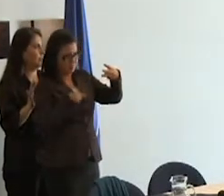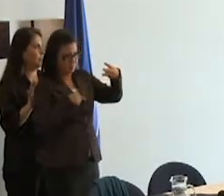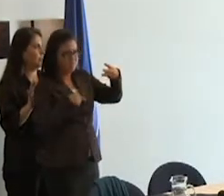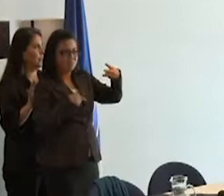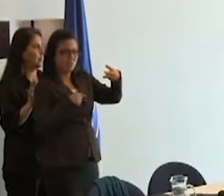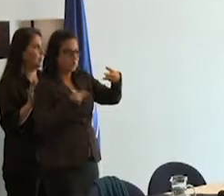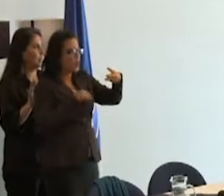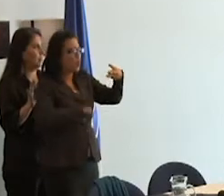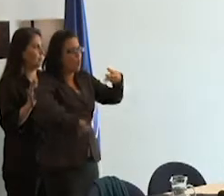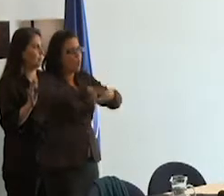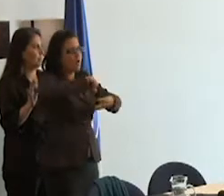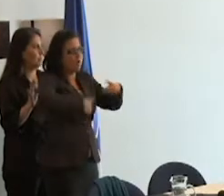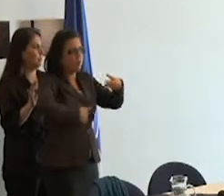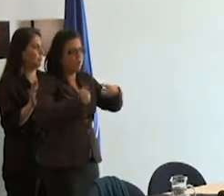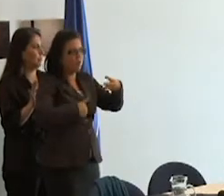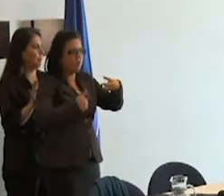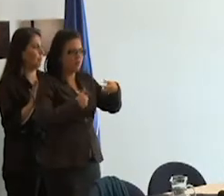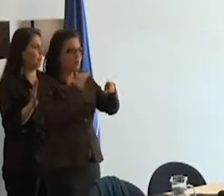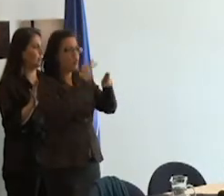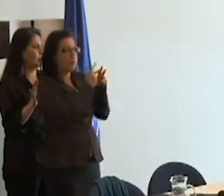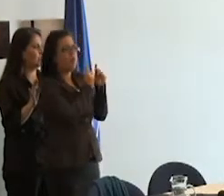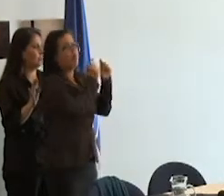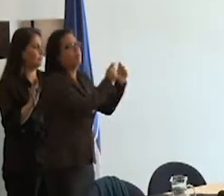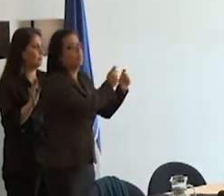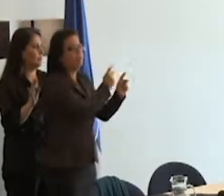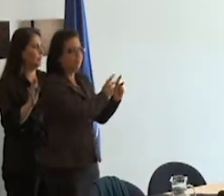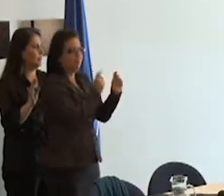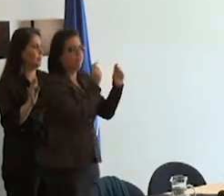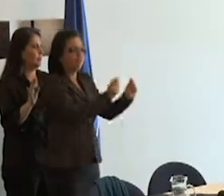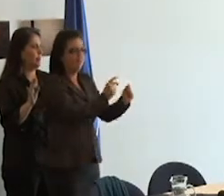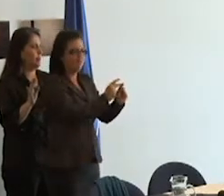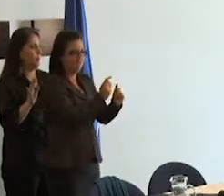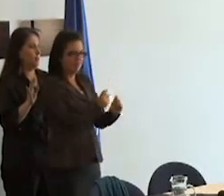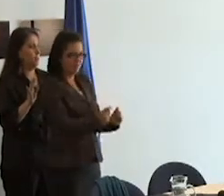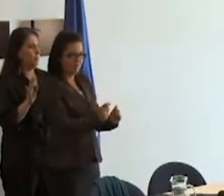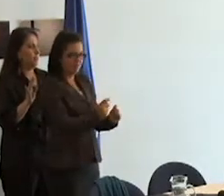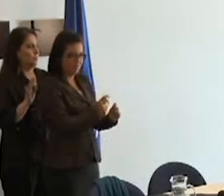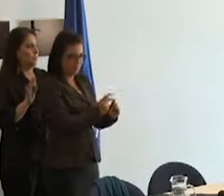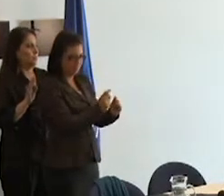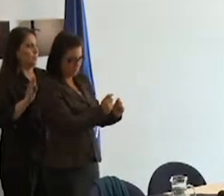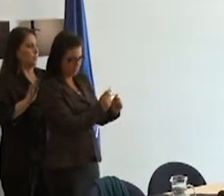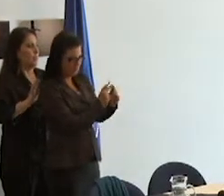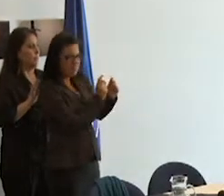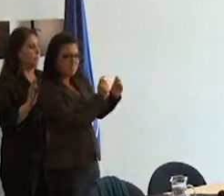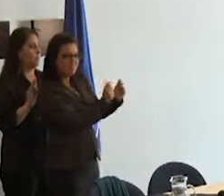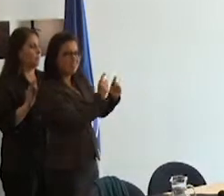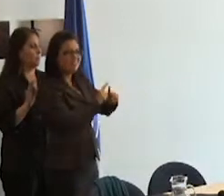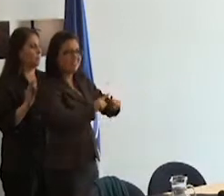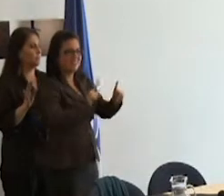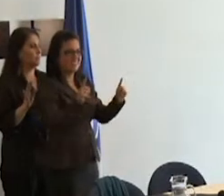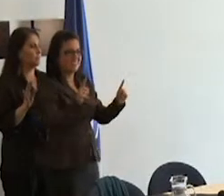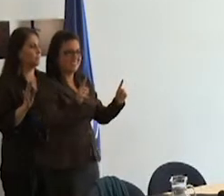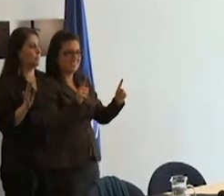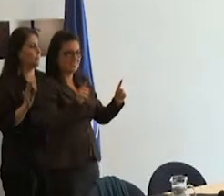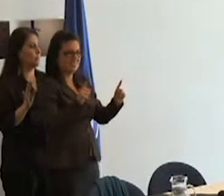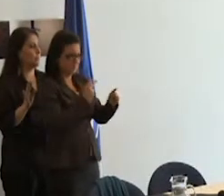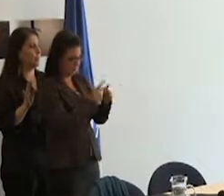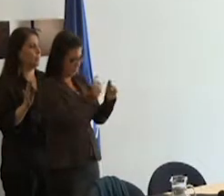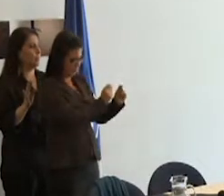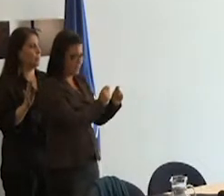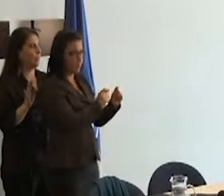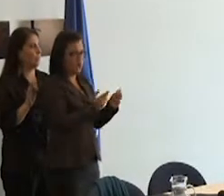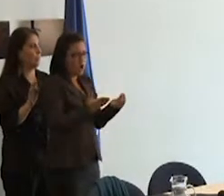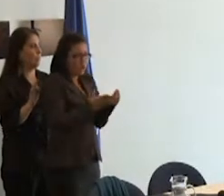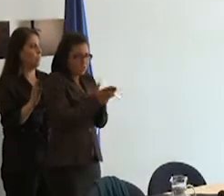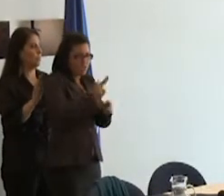común, la nominación. Así se puede establecer que la nominación de la diferencia, más que una condición